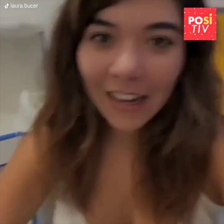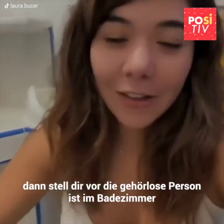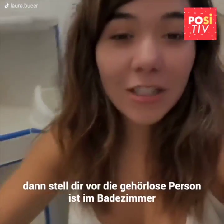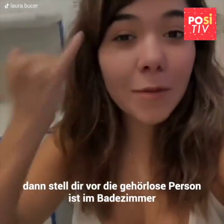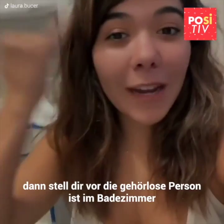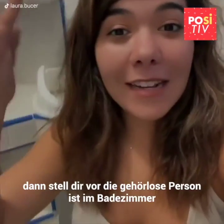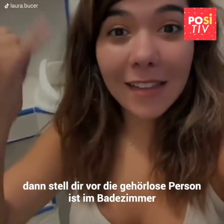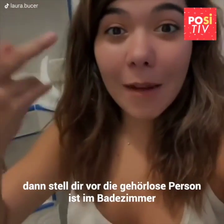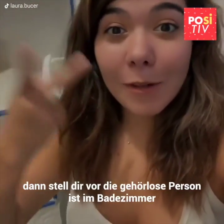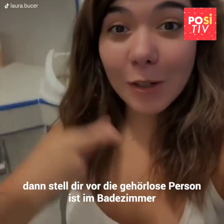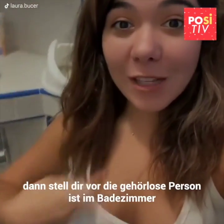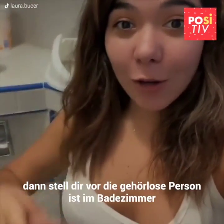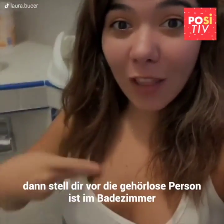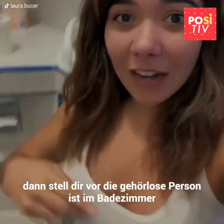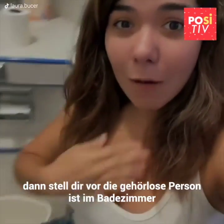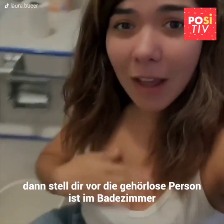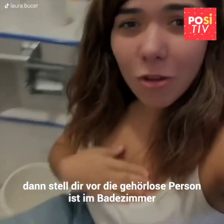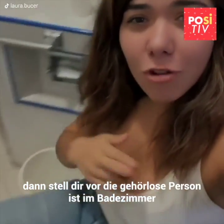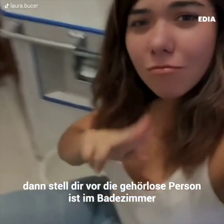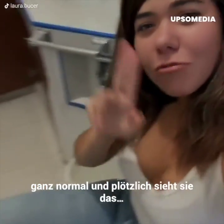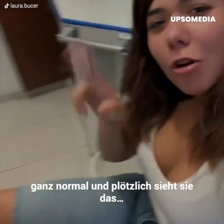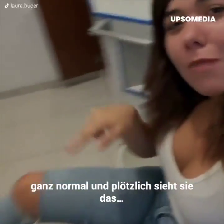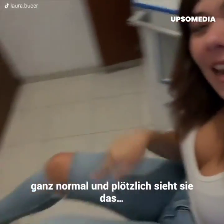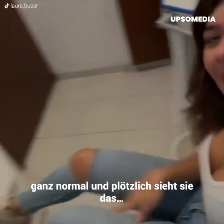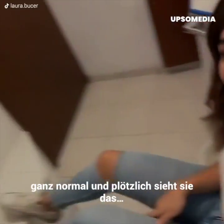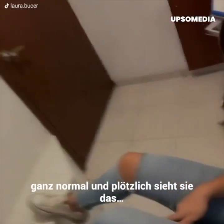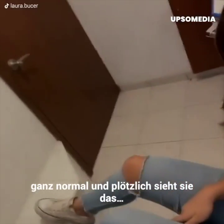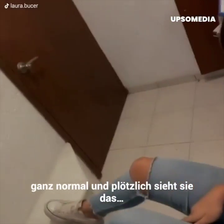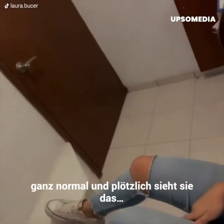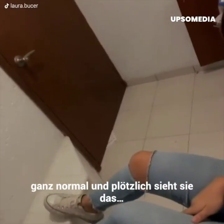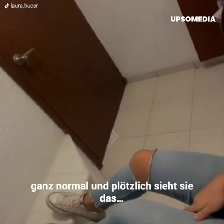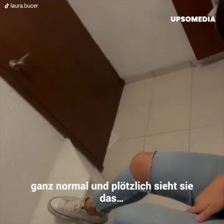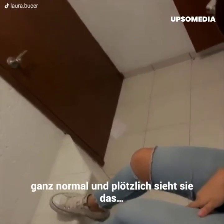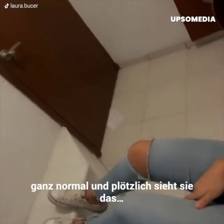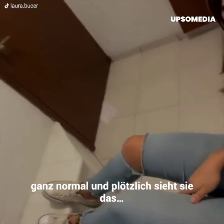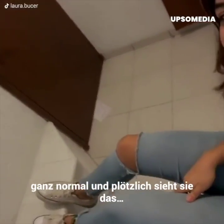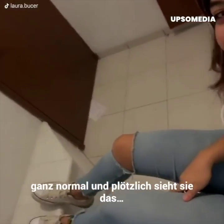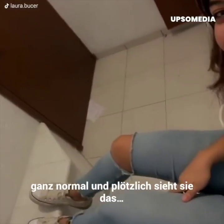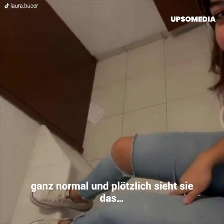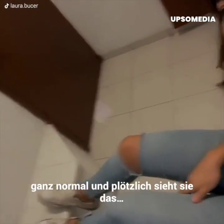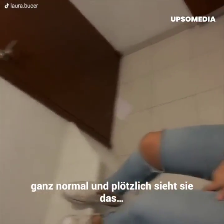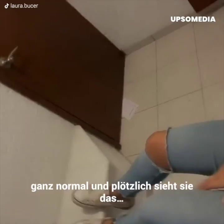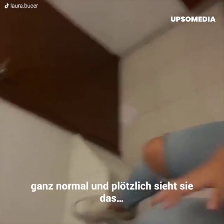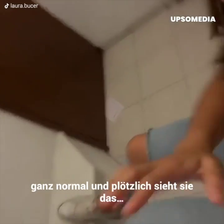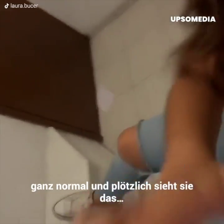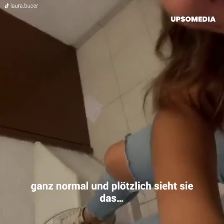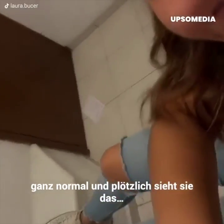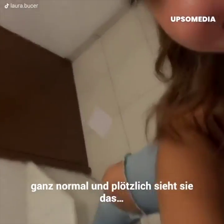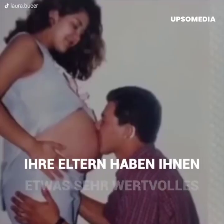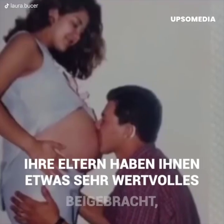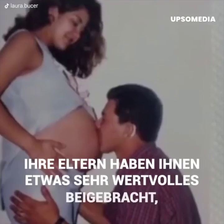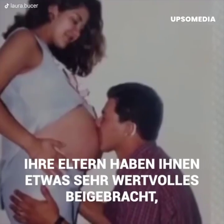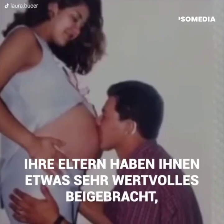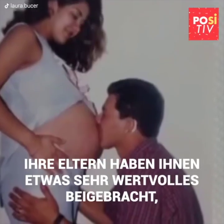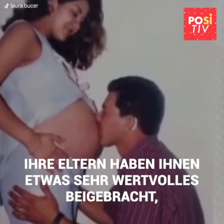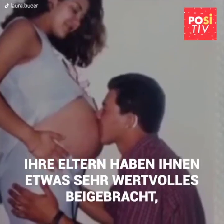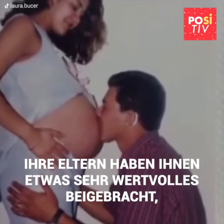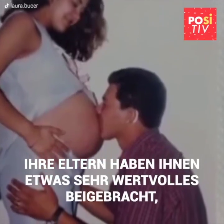Entonces imagínense, está la persona sorda en el baño, normal, y de la nada se da cuenta.